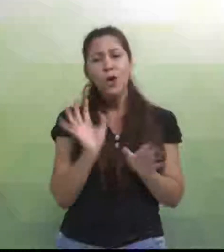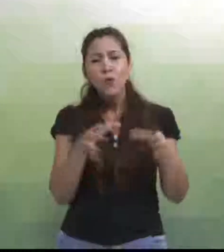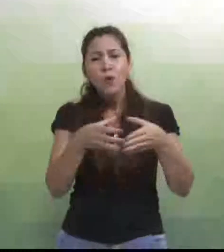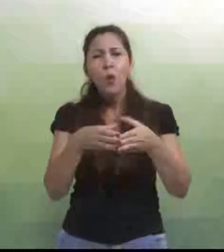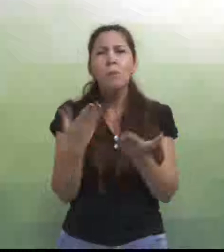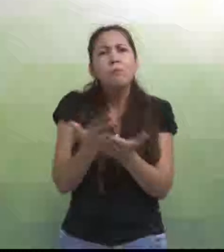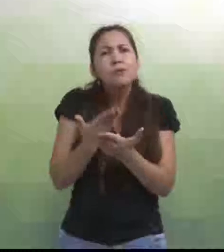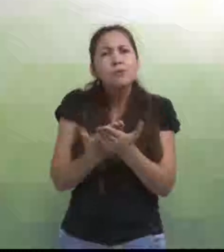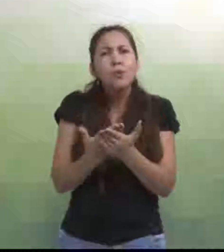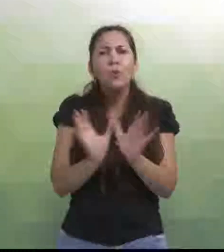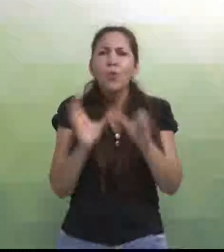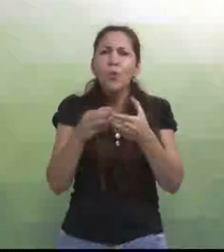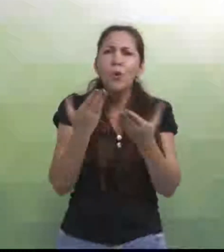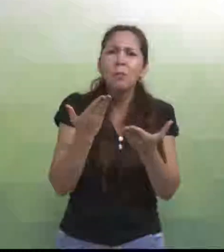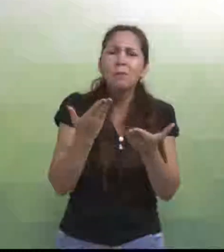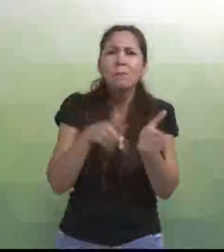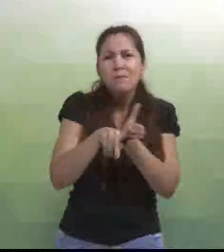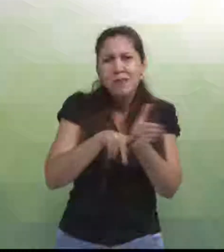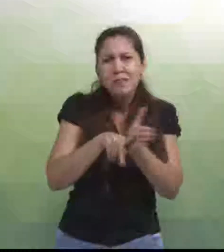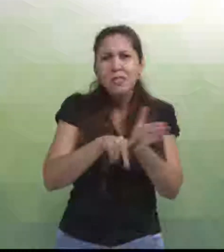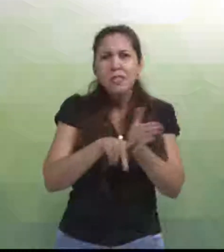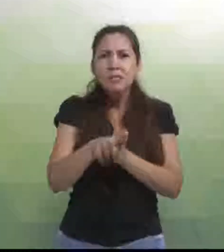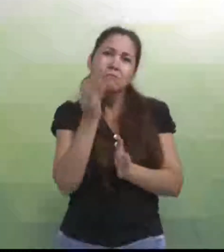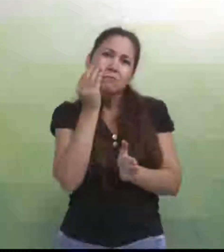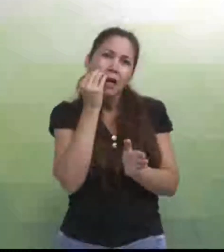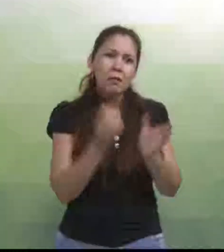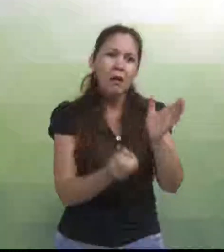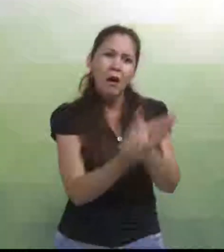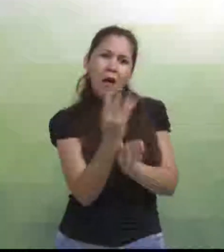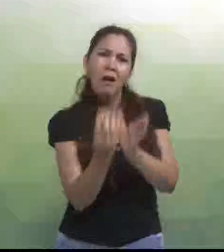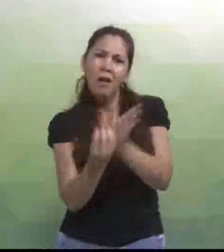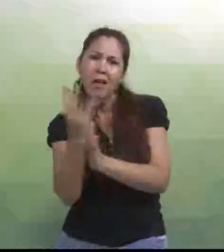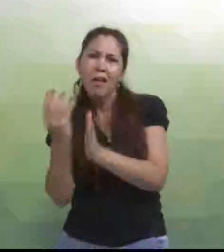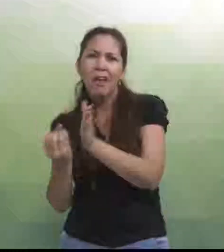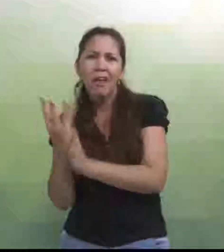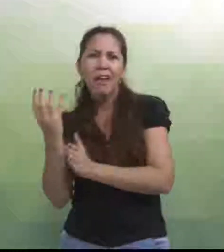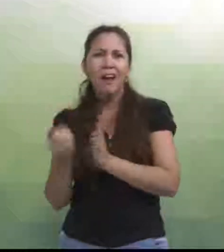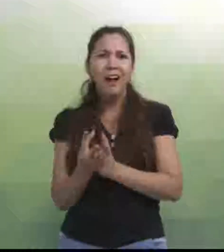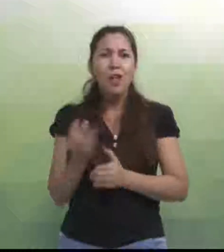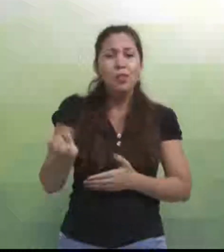sejam feitos com o objetivo de publicar novos materiais.